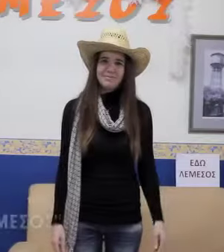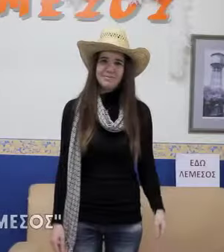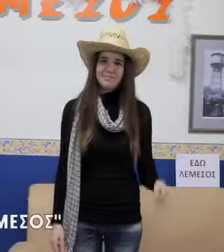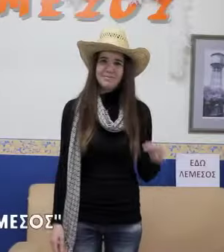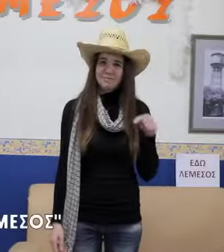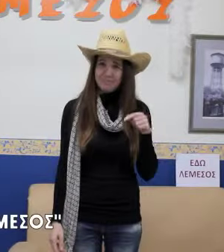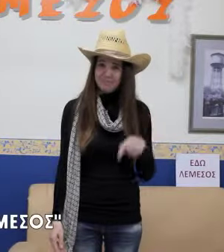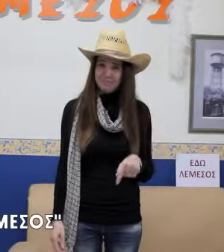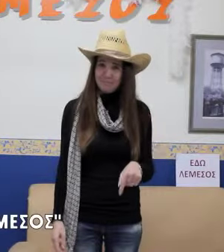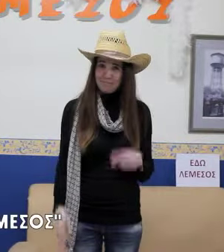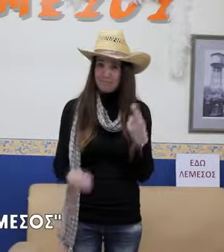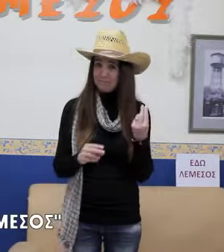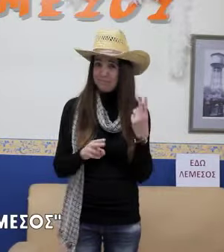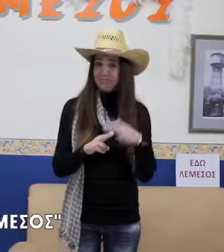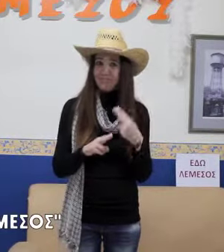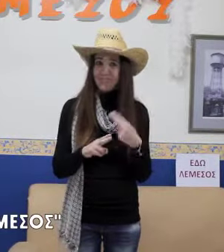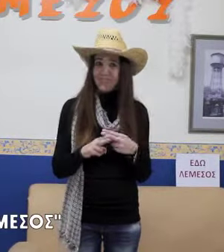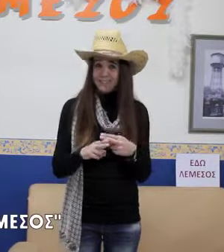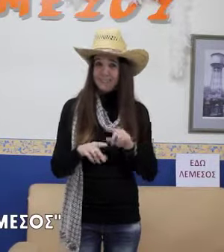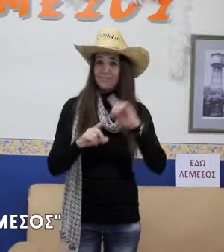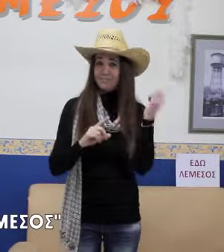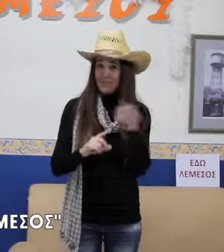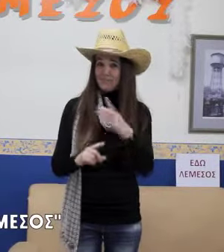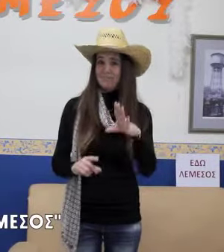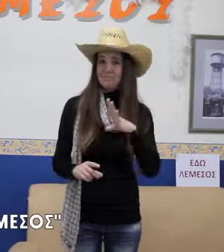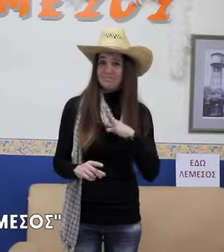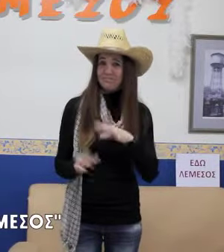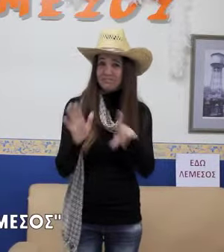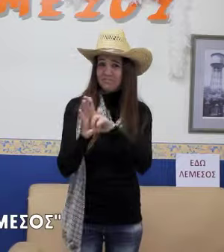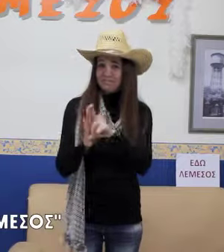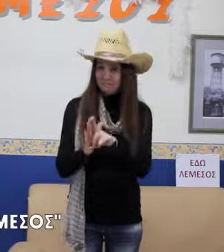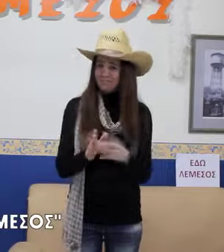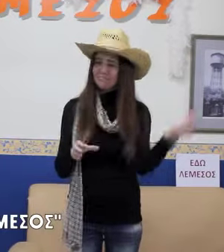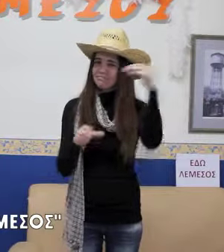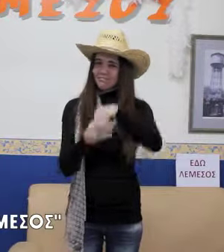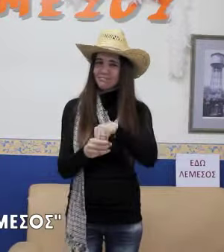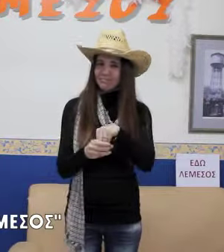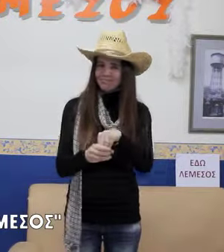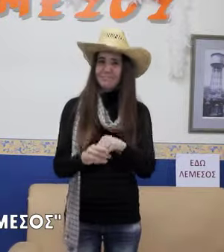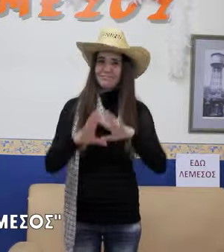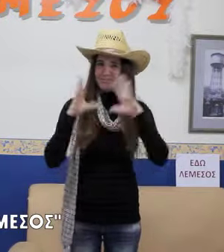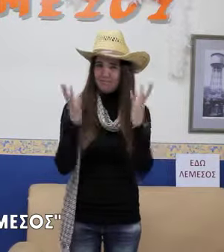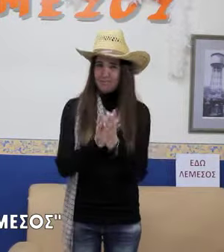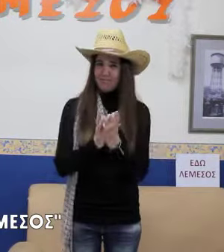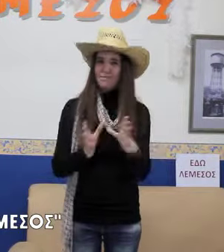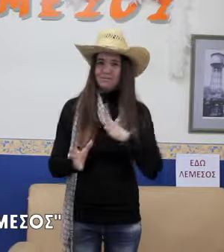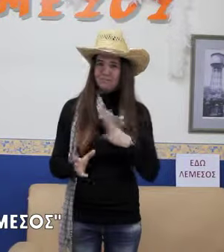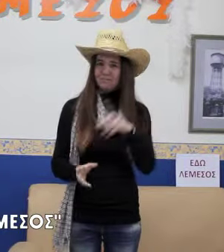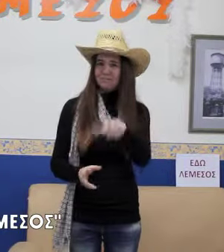Είναι πάρα πολύ σημαντικό όλοι οι Λεμεσανοί να συμμετέχουν σε όλα τα πολιτιστικά δρόμενα